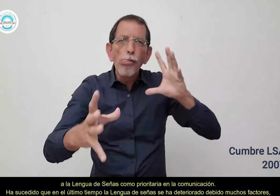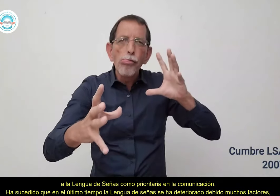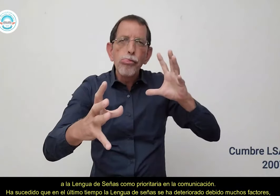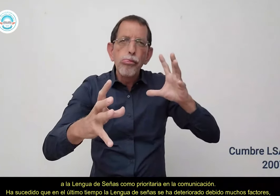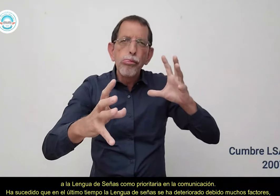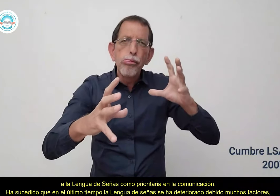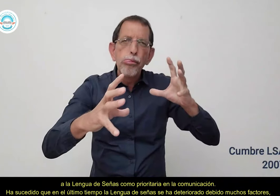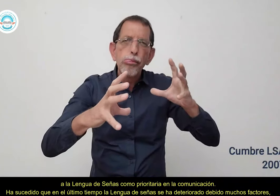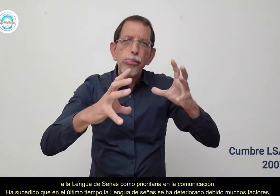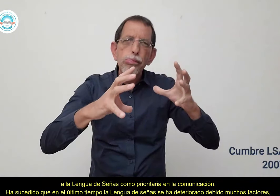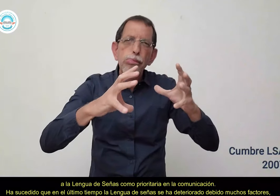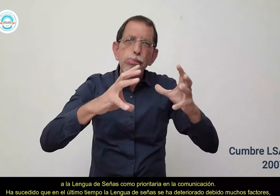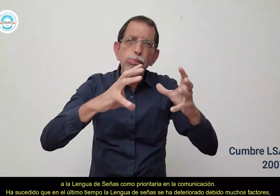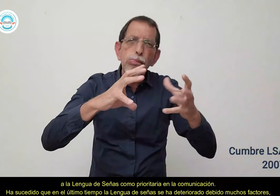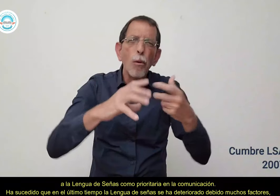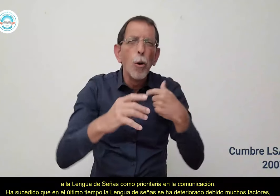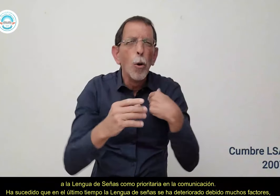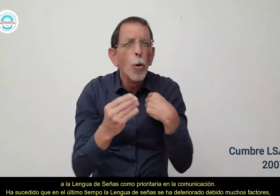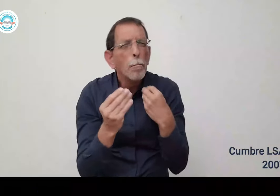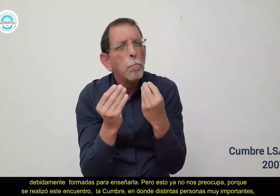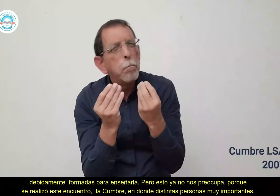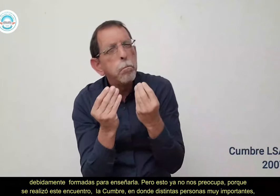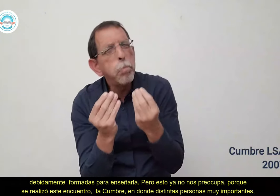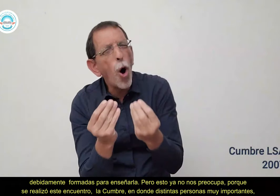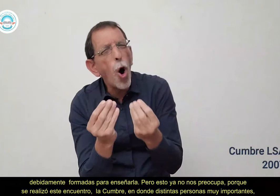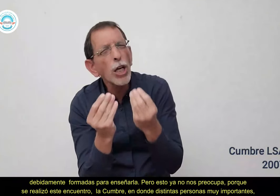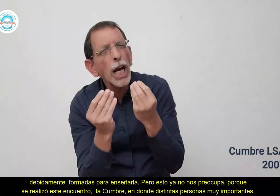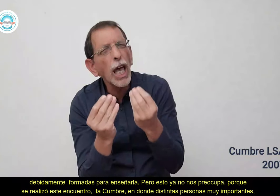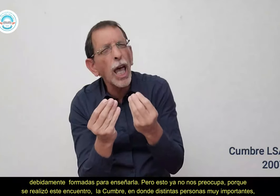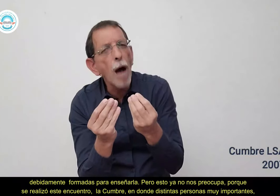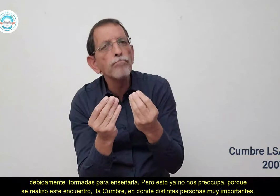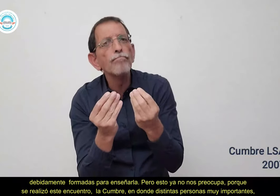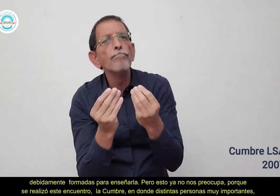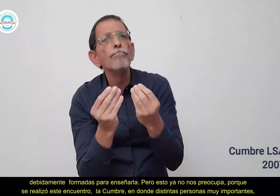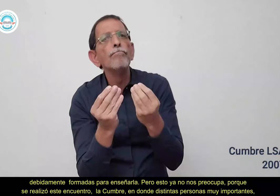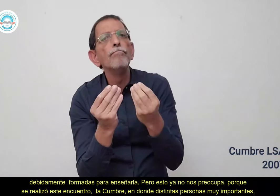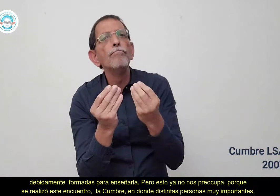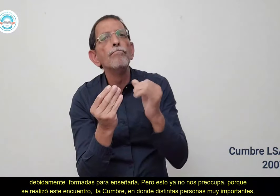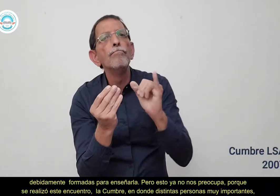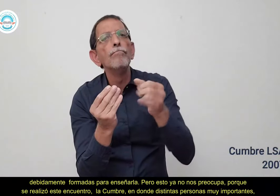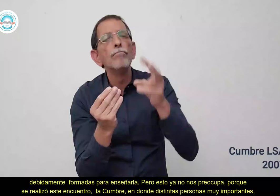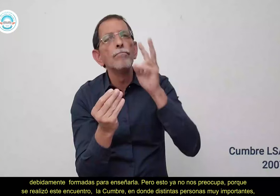Ha sucedido que en el último tiempo la lengua de señas se ha deteriorado